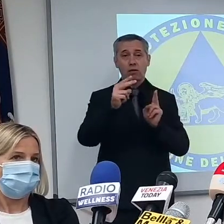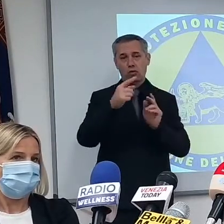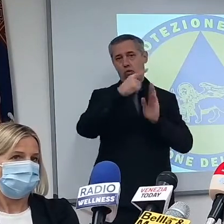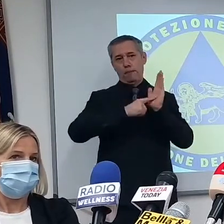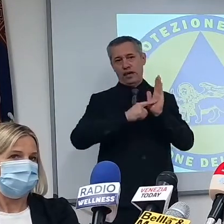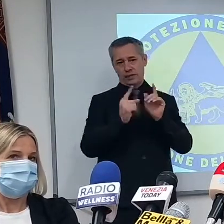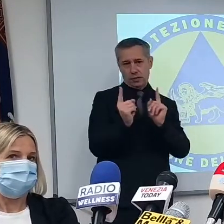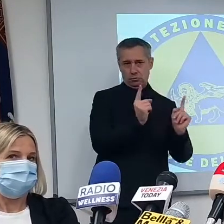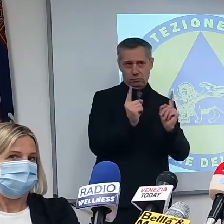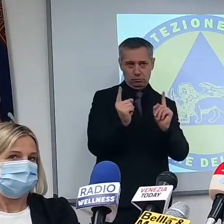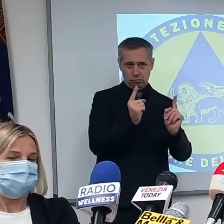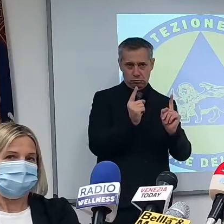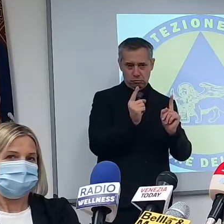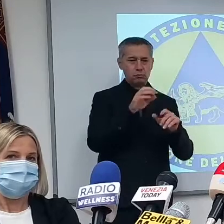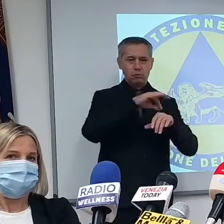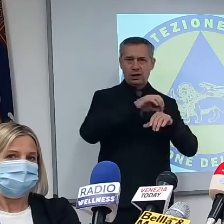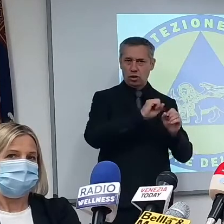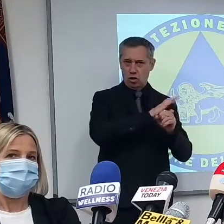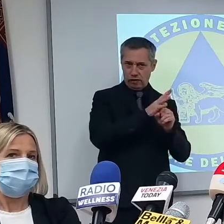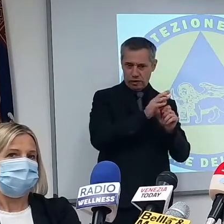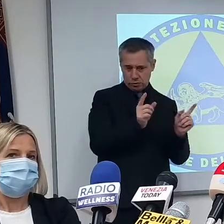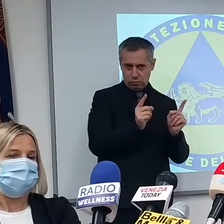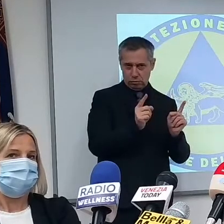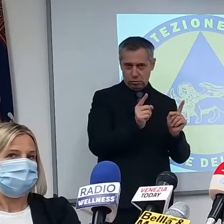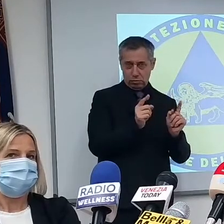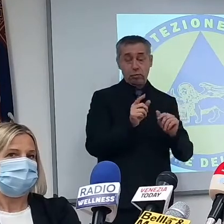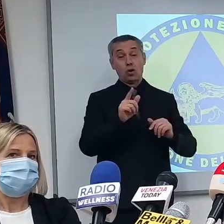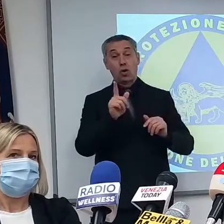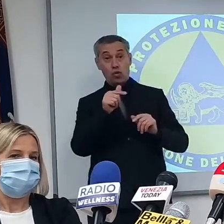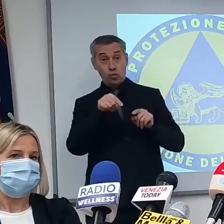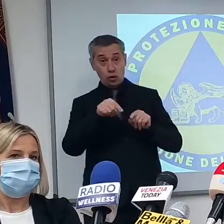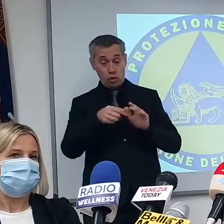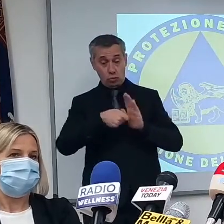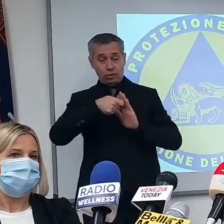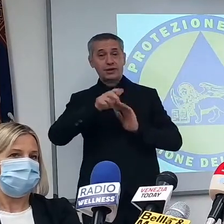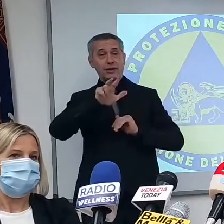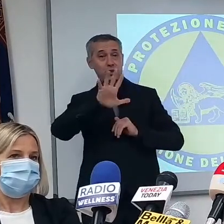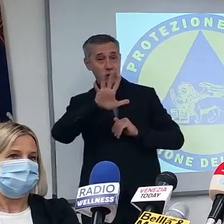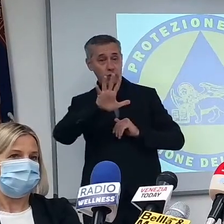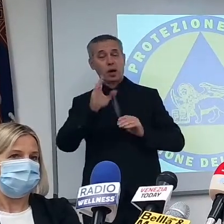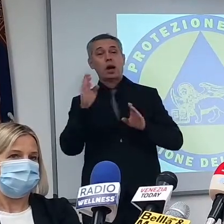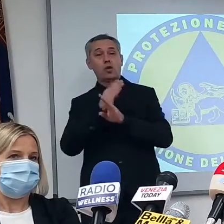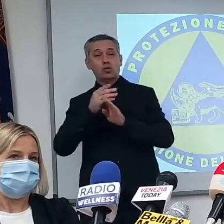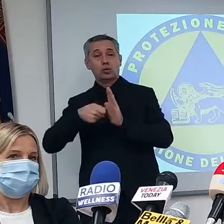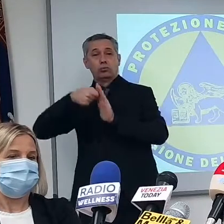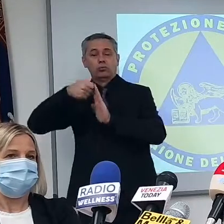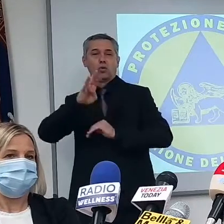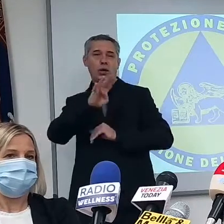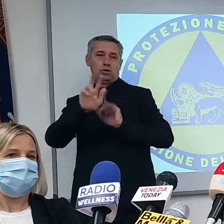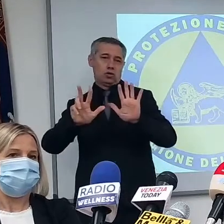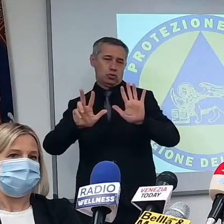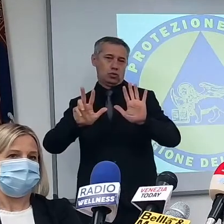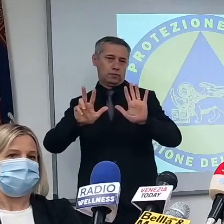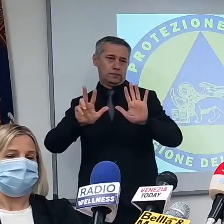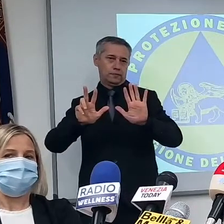mese di pazienti Covid, siamo andati a luglio ad averne 35, ad agosto già 48.